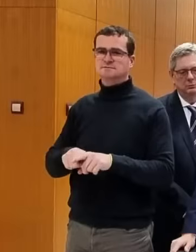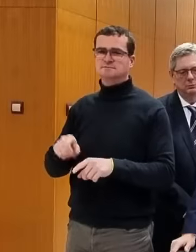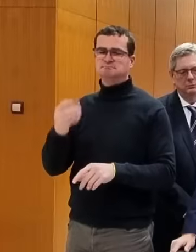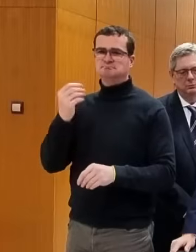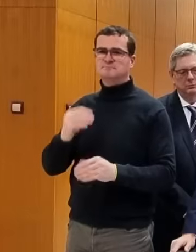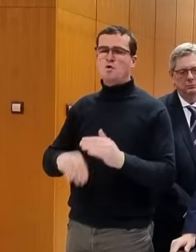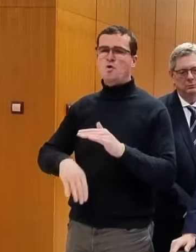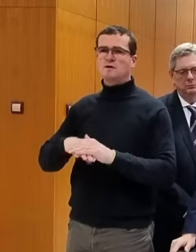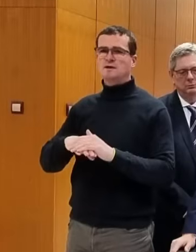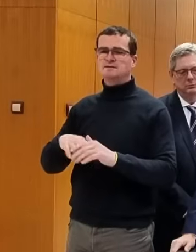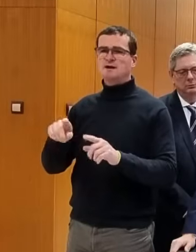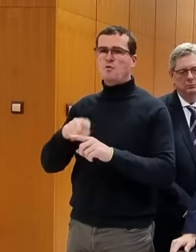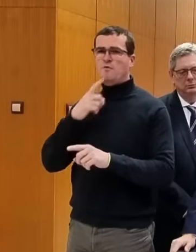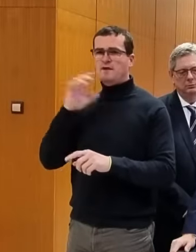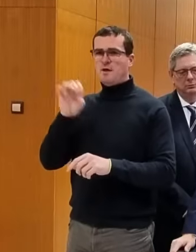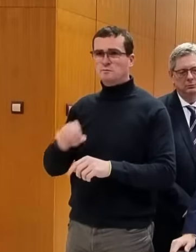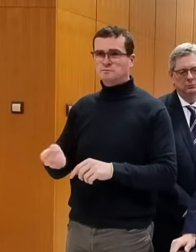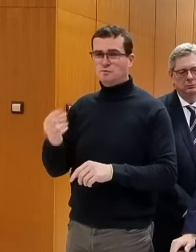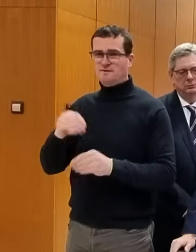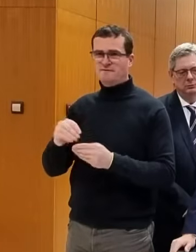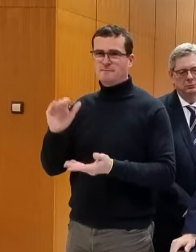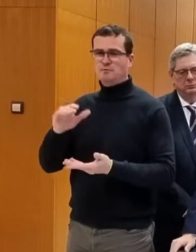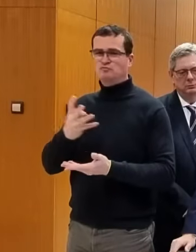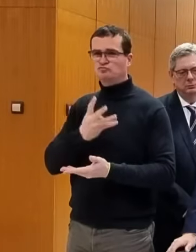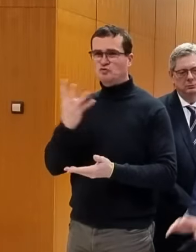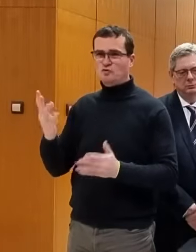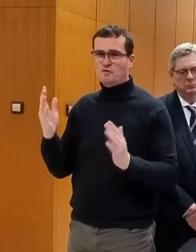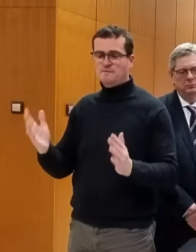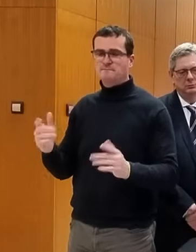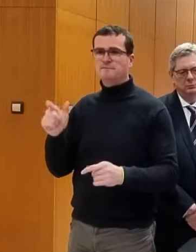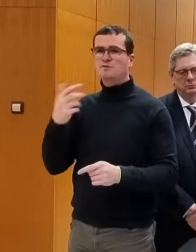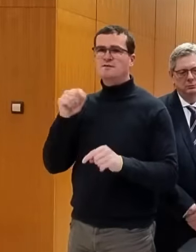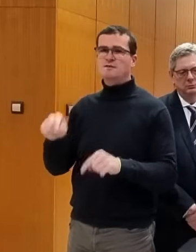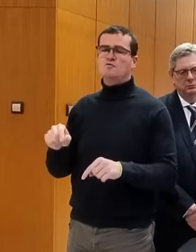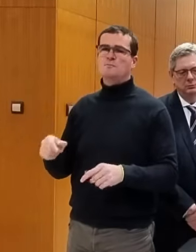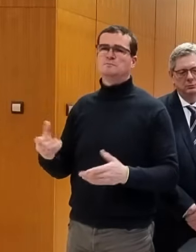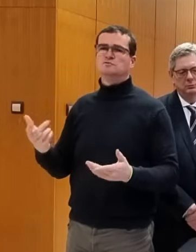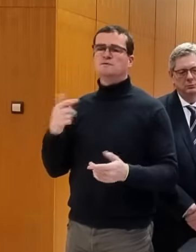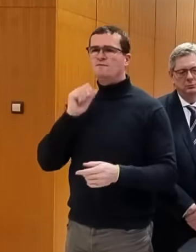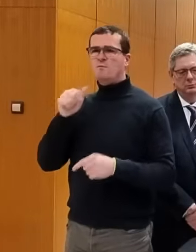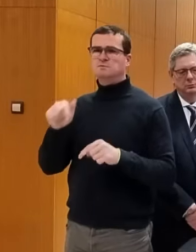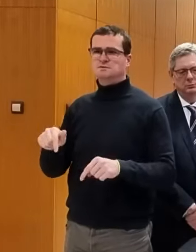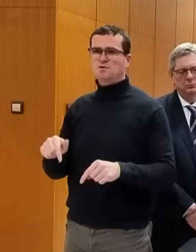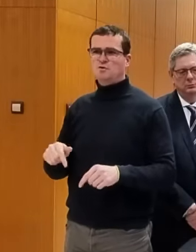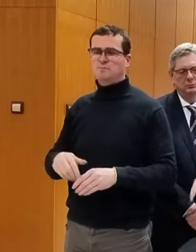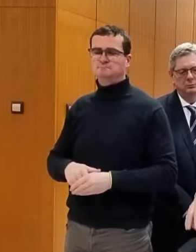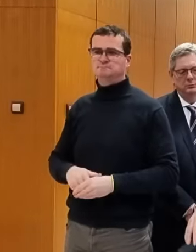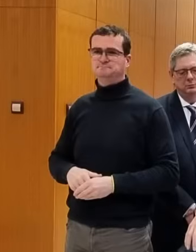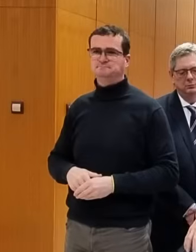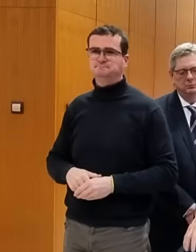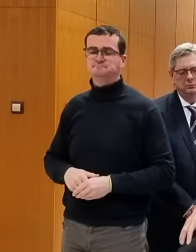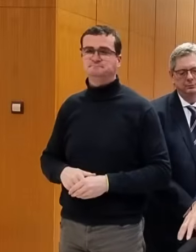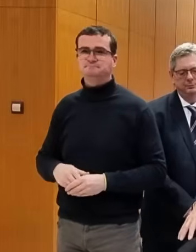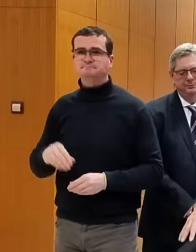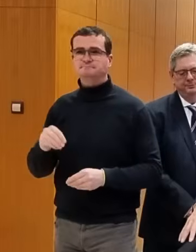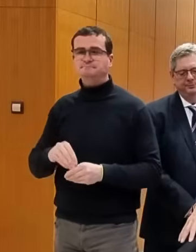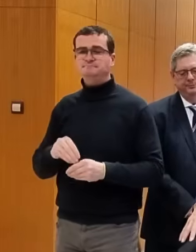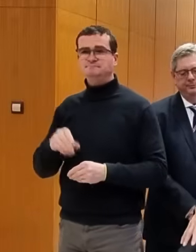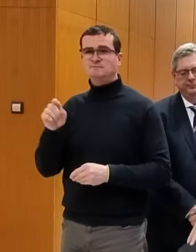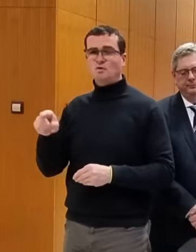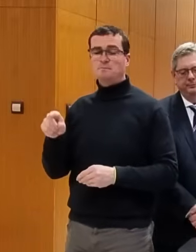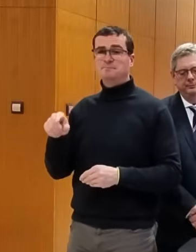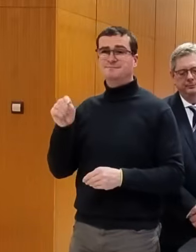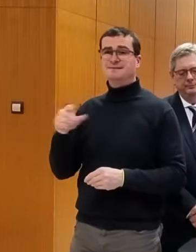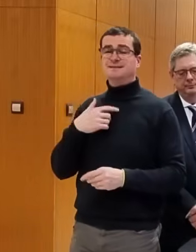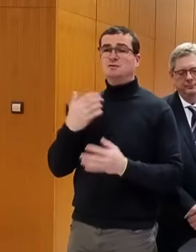dajme tomu horná hranica, ako hovorí Európska únia v tom minime tých 4 rokov. To nie je o tom. To vôbec nie je o tom. Je v tom, že